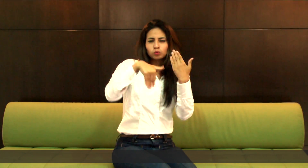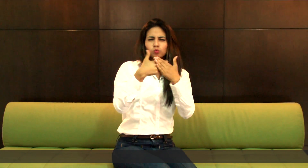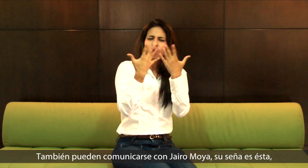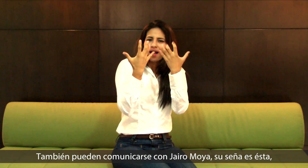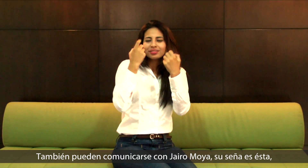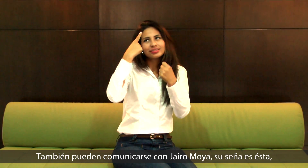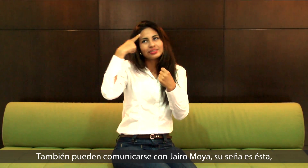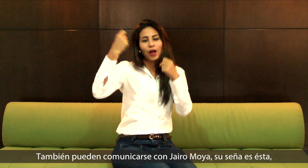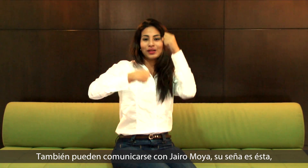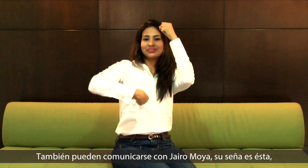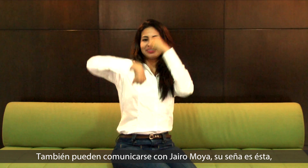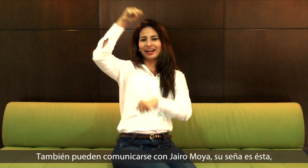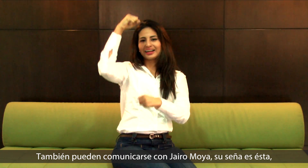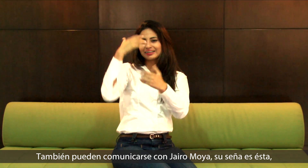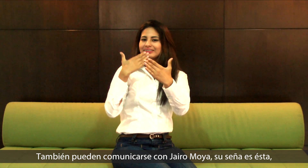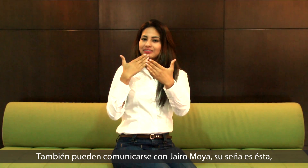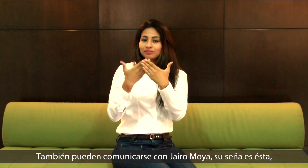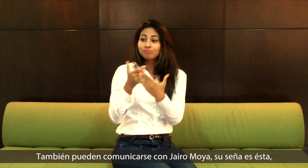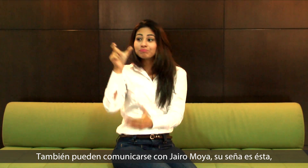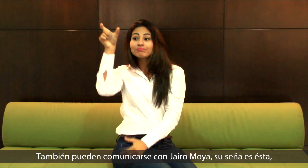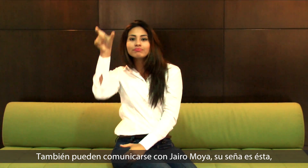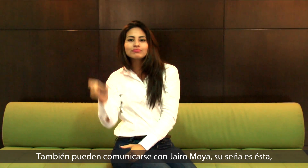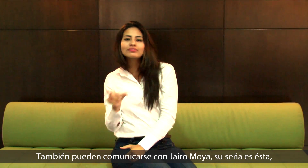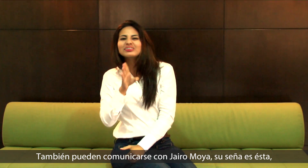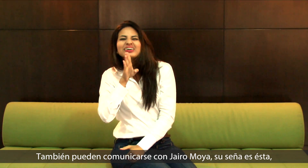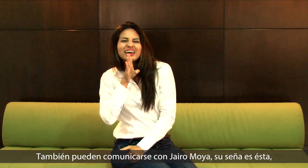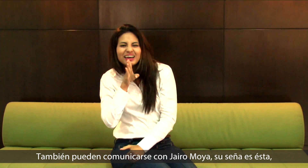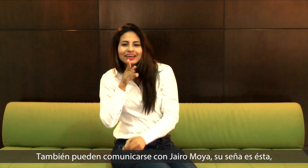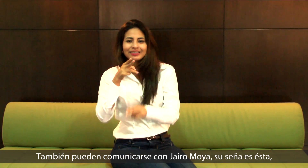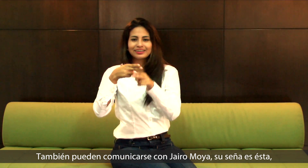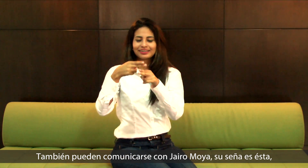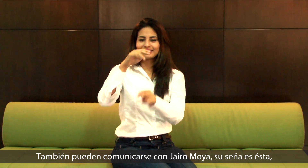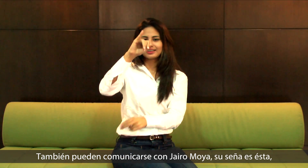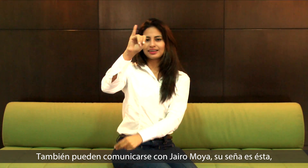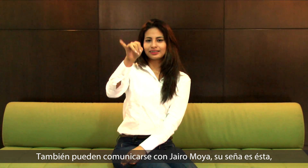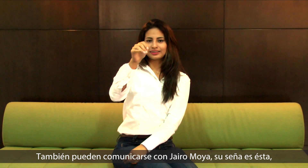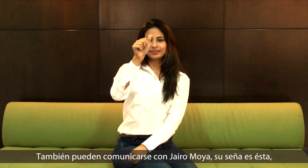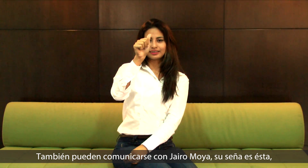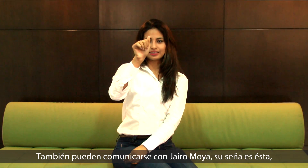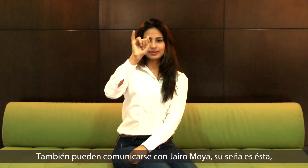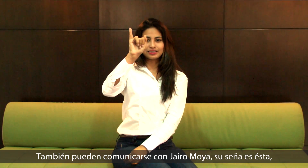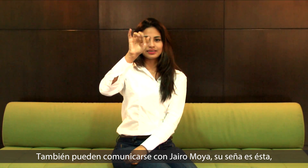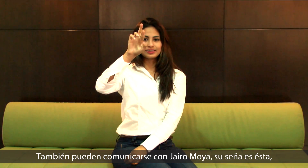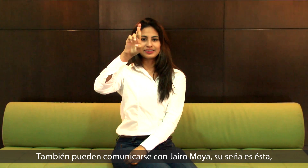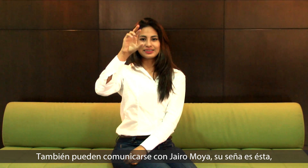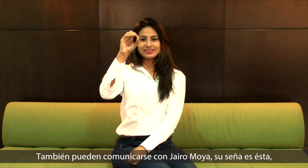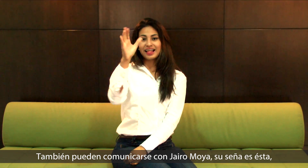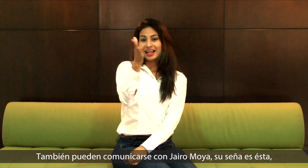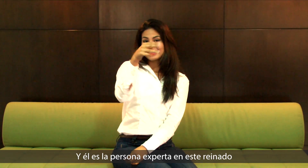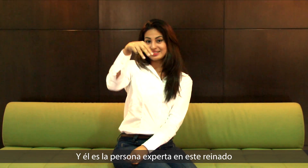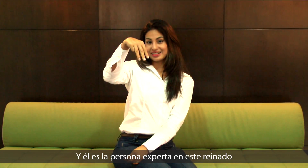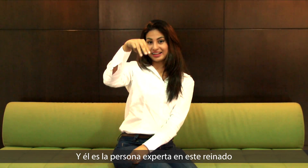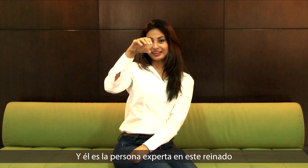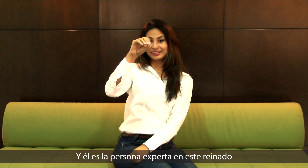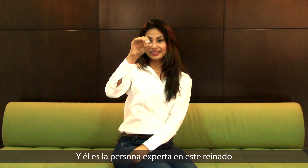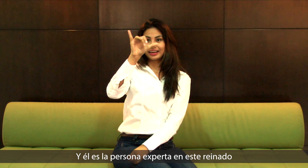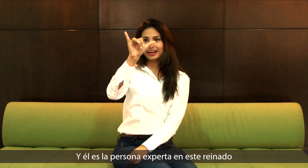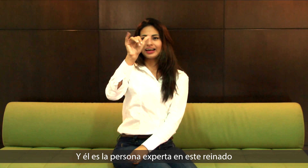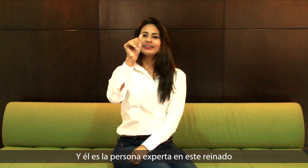También pueden comunicarse con Jairo Moya. Su seña es esta. Y él